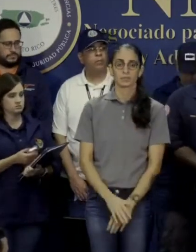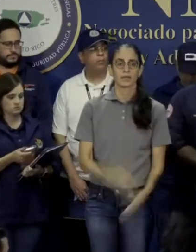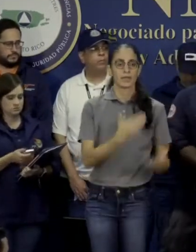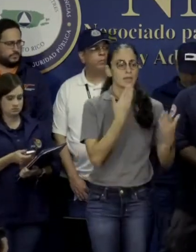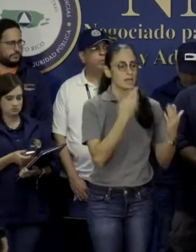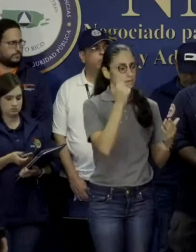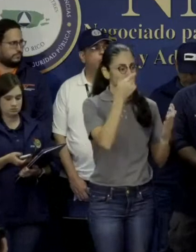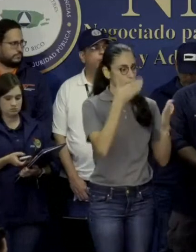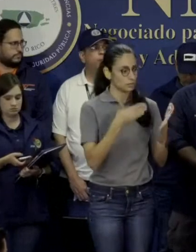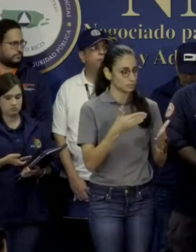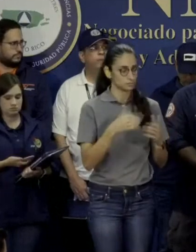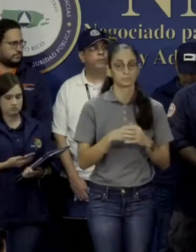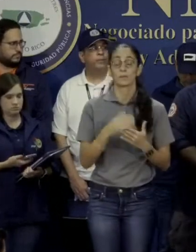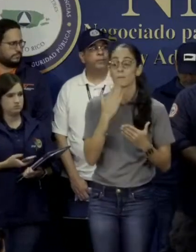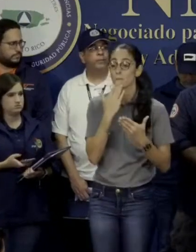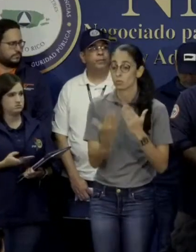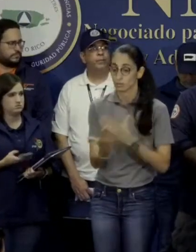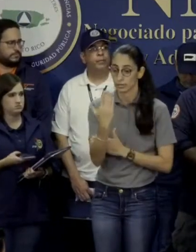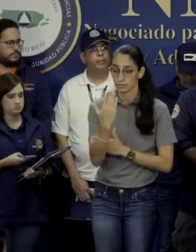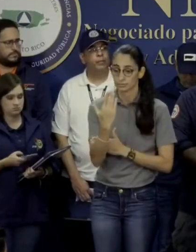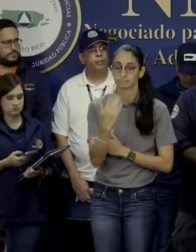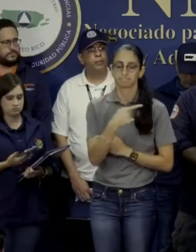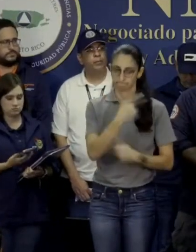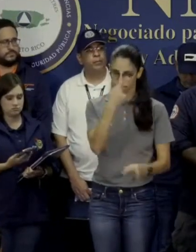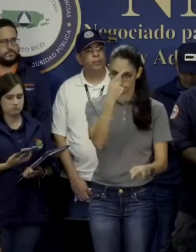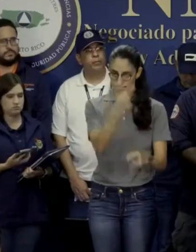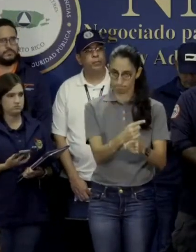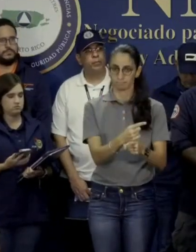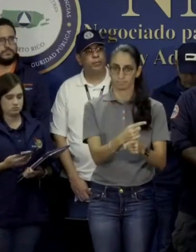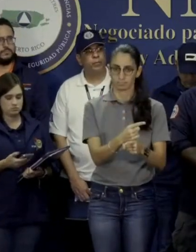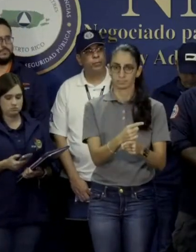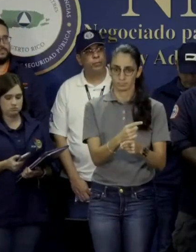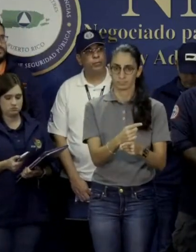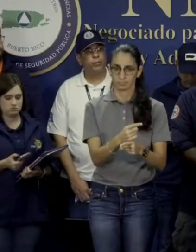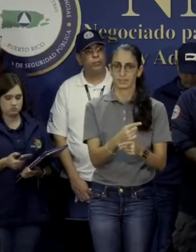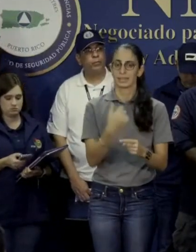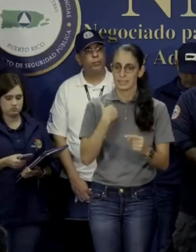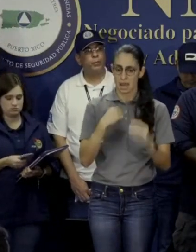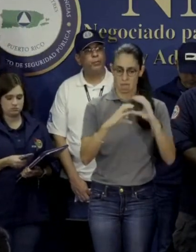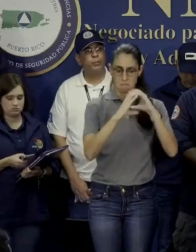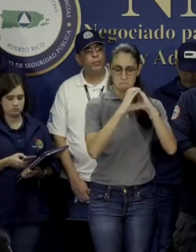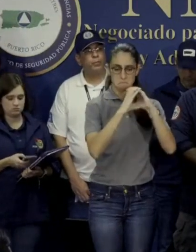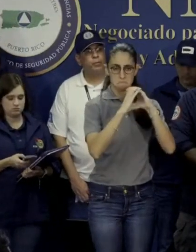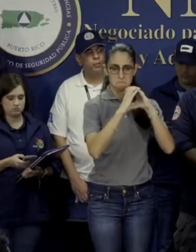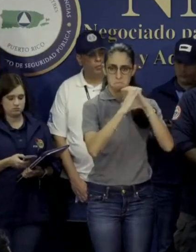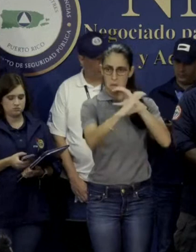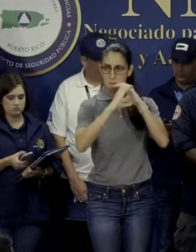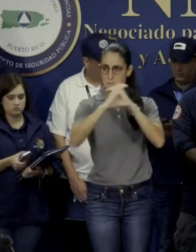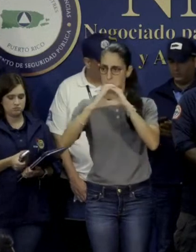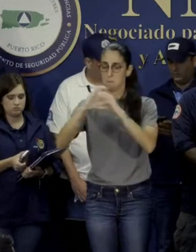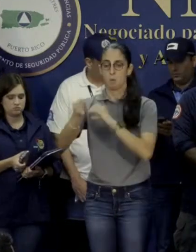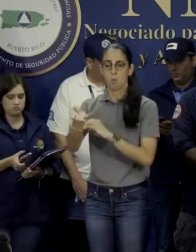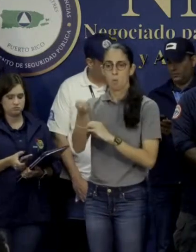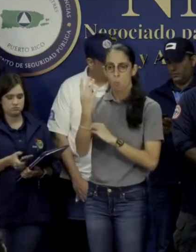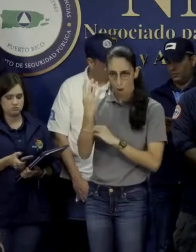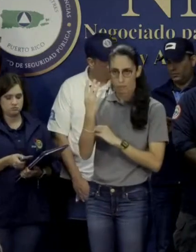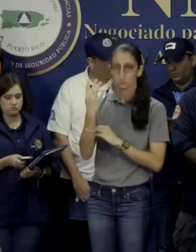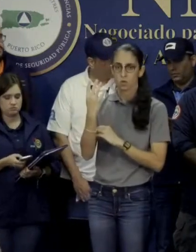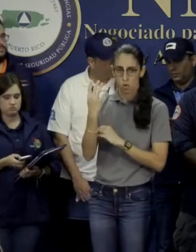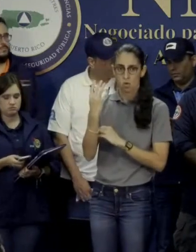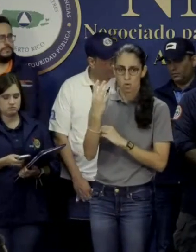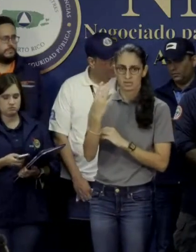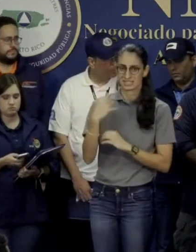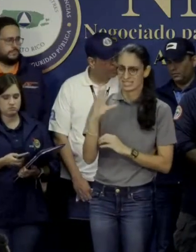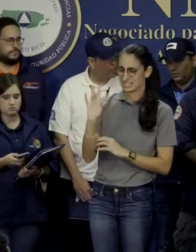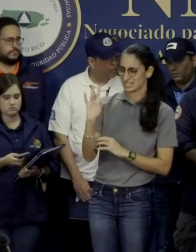Gracias, señor gobernador, y muy buenos días. Eso es correcto. Contrario a María, que contábamos con un almacén, ahora contamos con cuatro almacenes que contienen